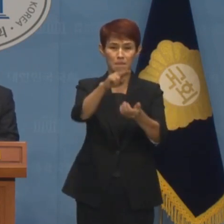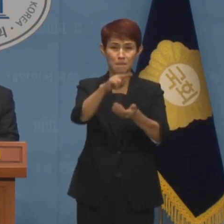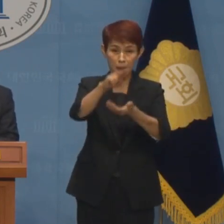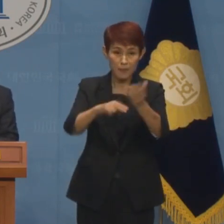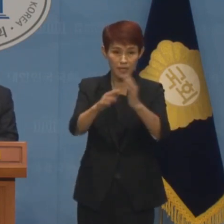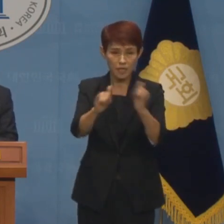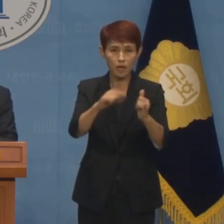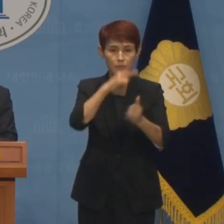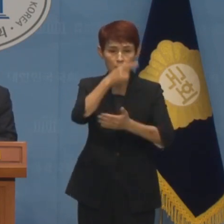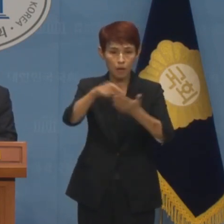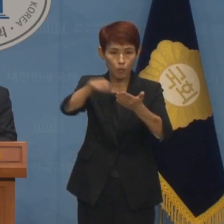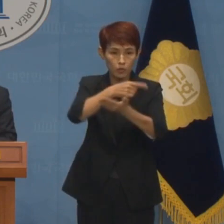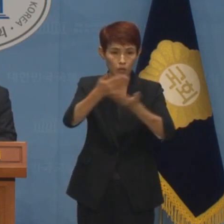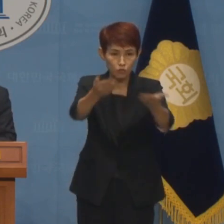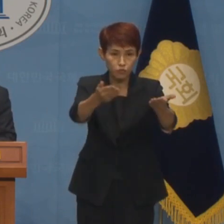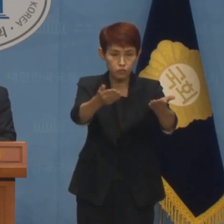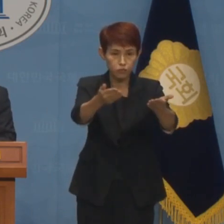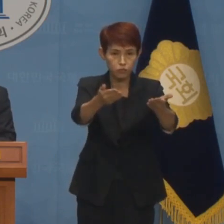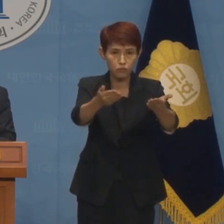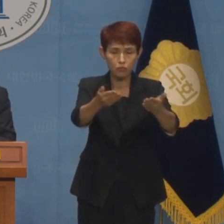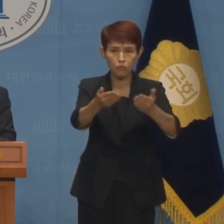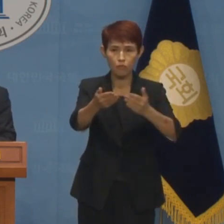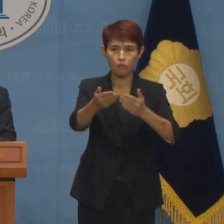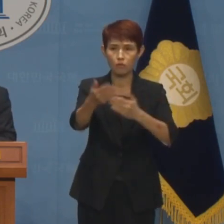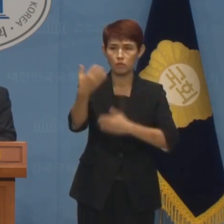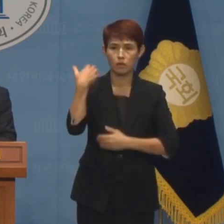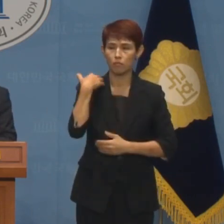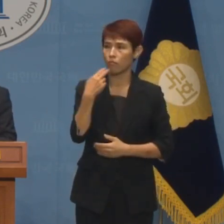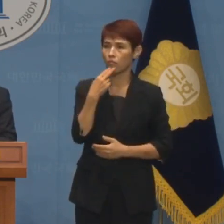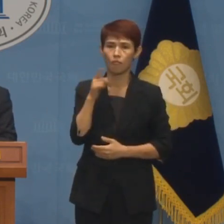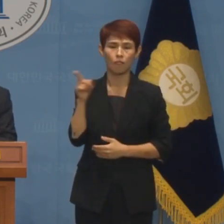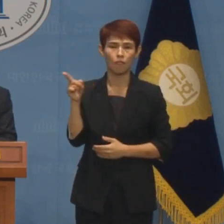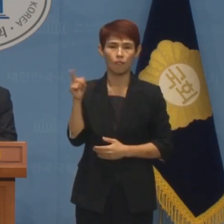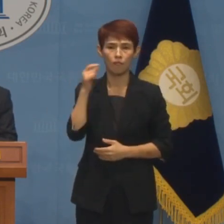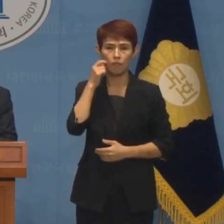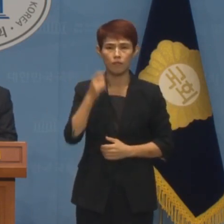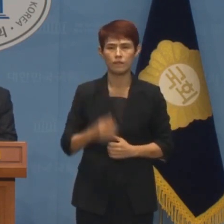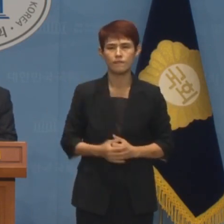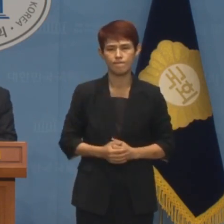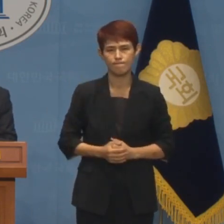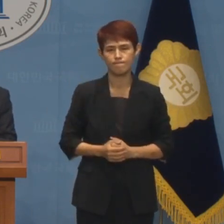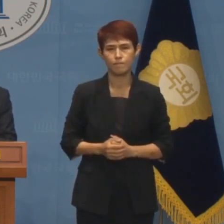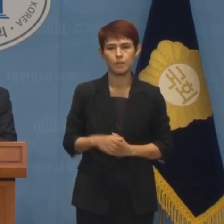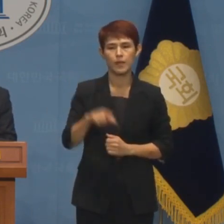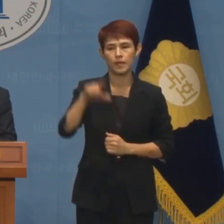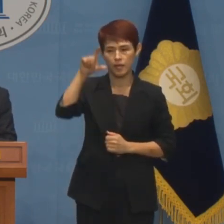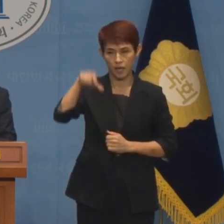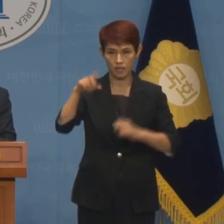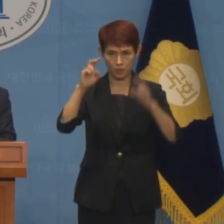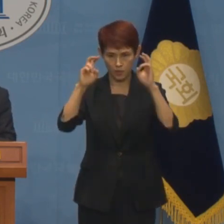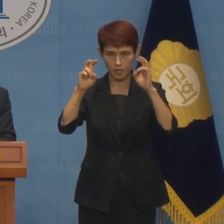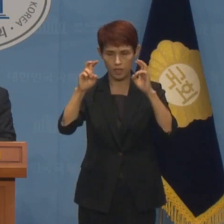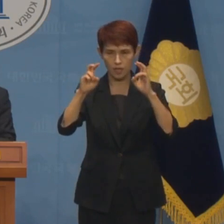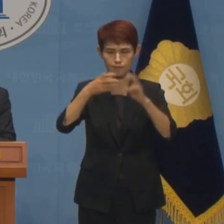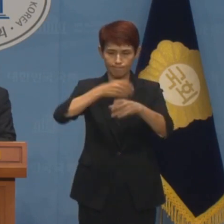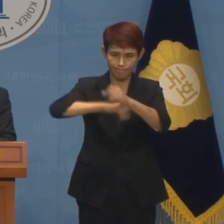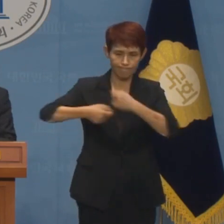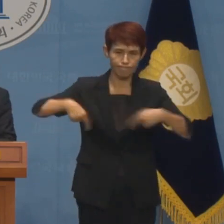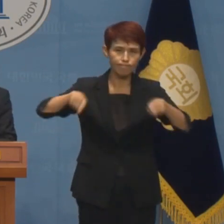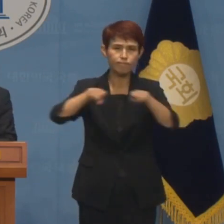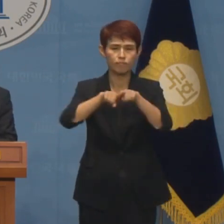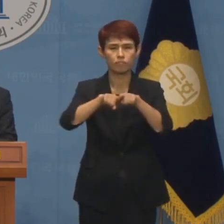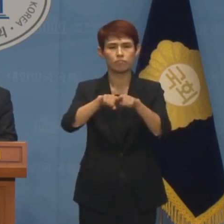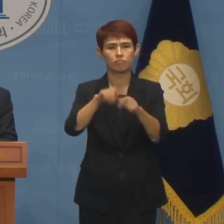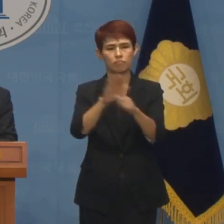보상은 누구도 책임지지 않고 있다는 것입니다. 그래서 저는 카드사가 같이 나서야